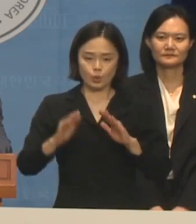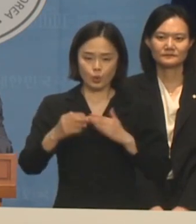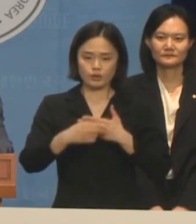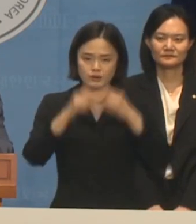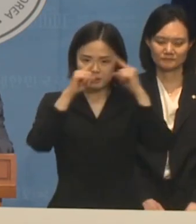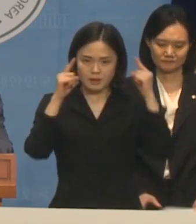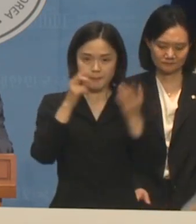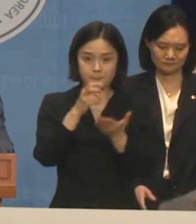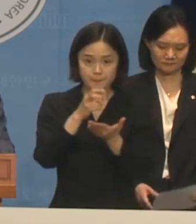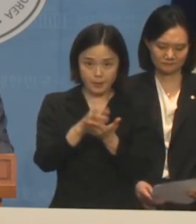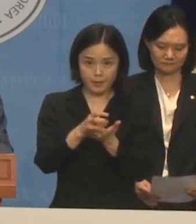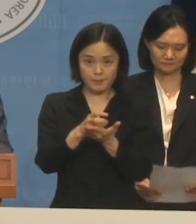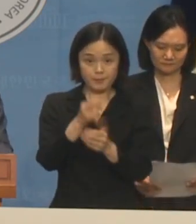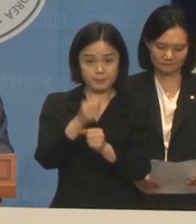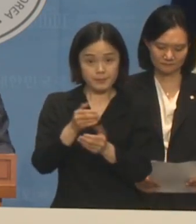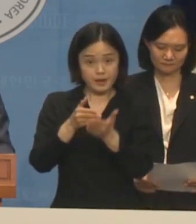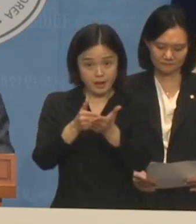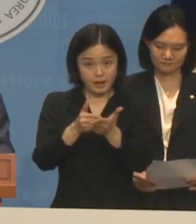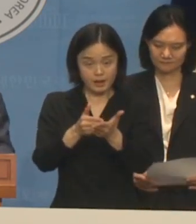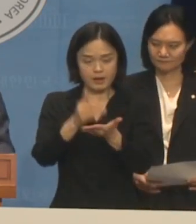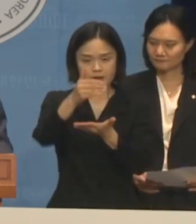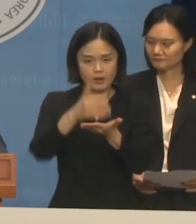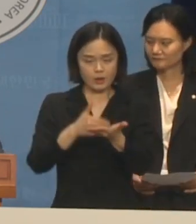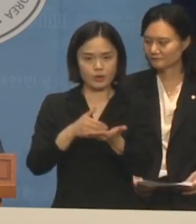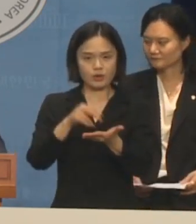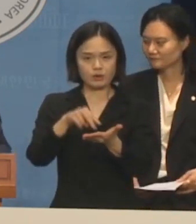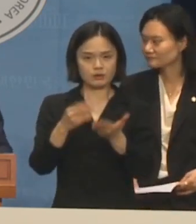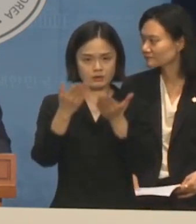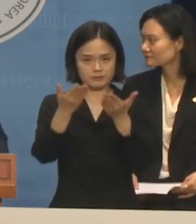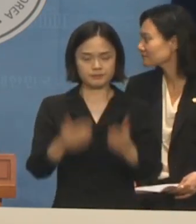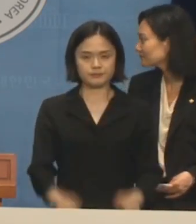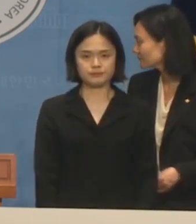기자회견문을 낭독하겠습니다.